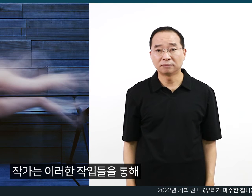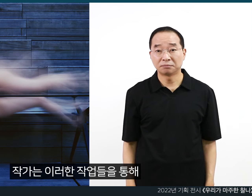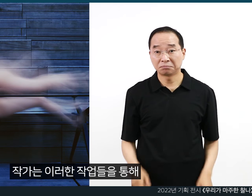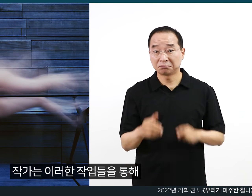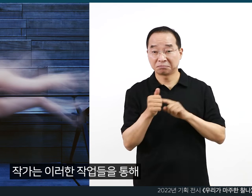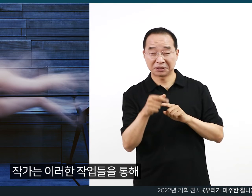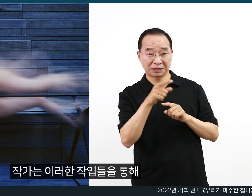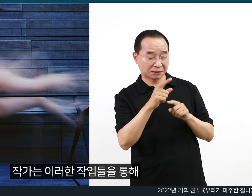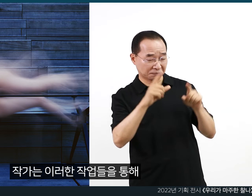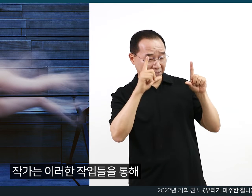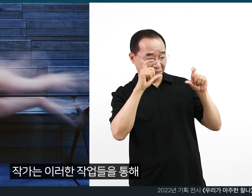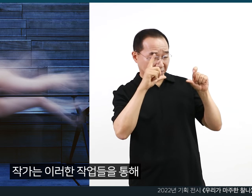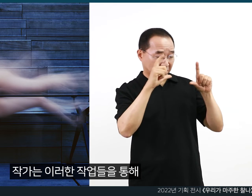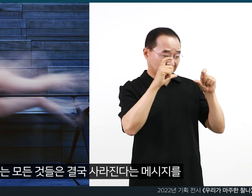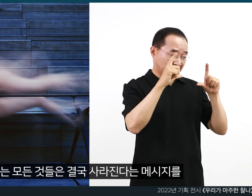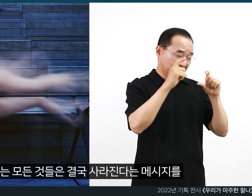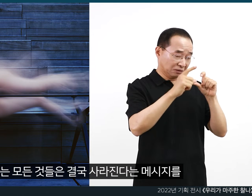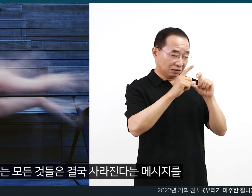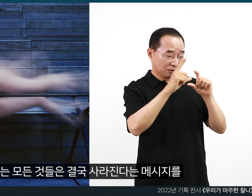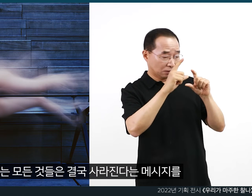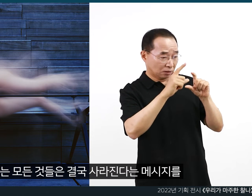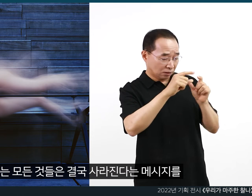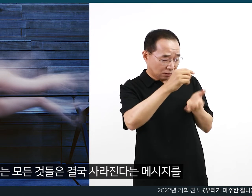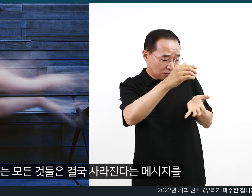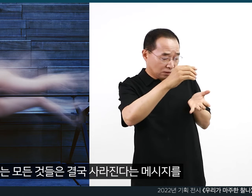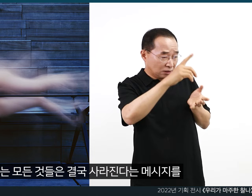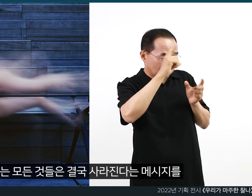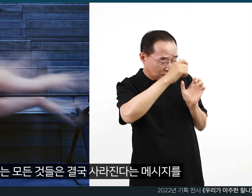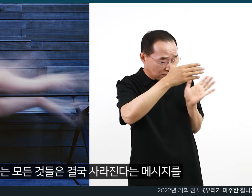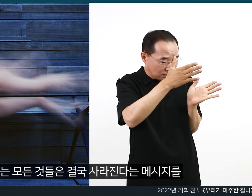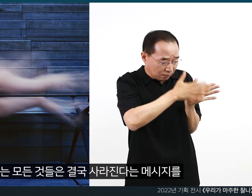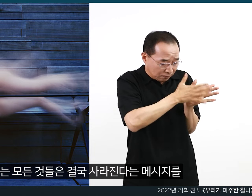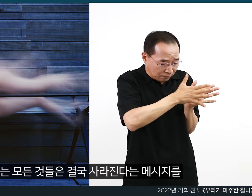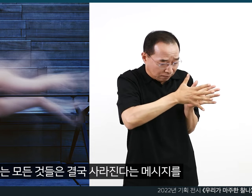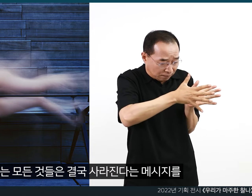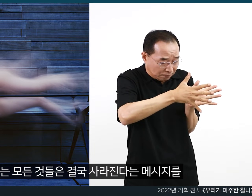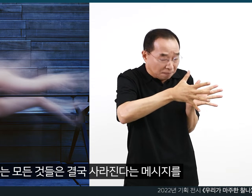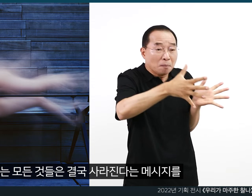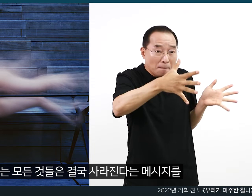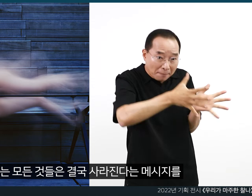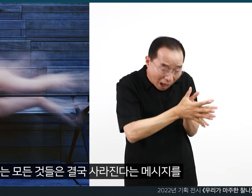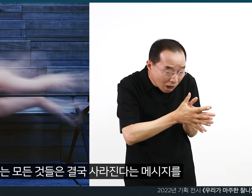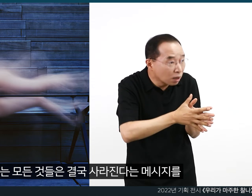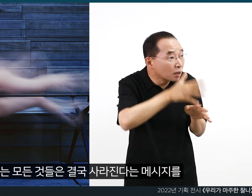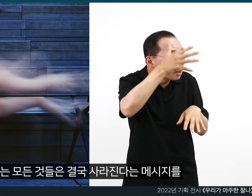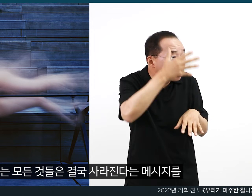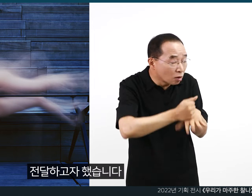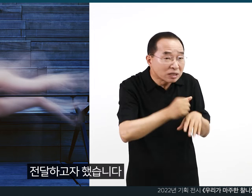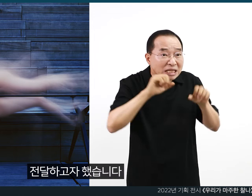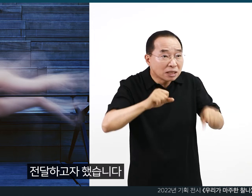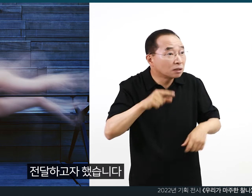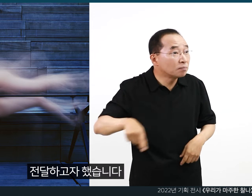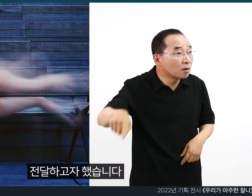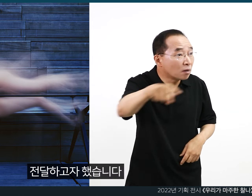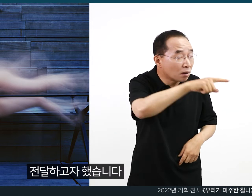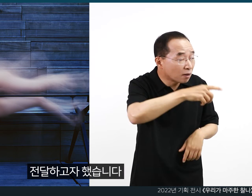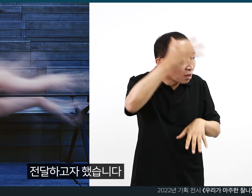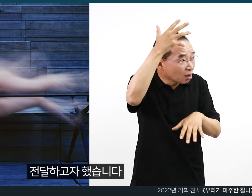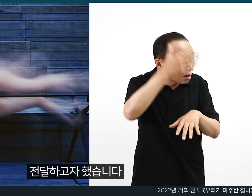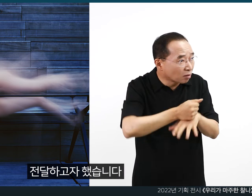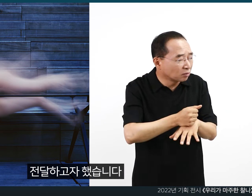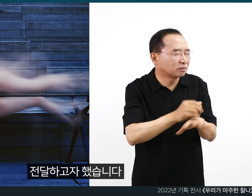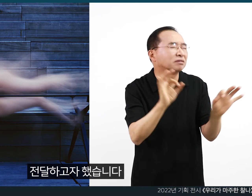작가는 이러한 작업들을 통해 존재하는 모든 것들은 결국 사라진다는 메시지를 전달하고자